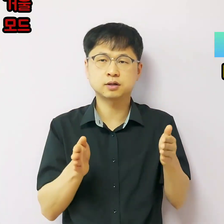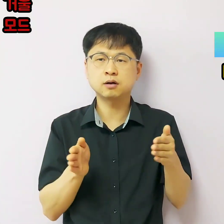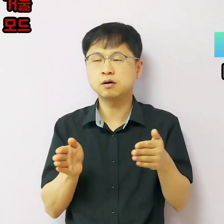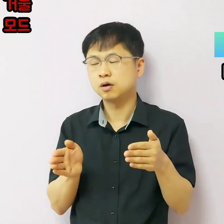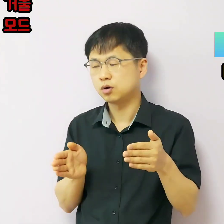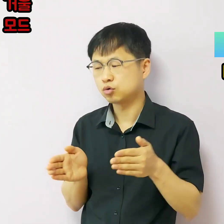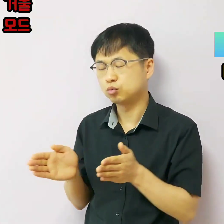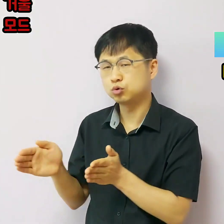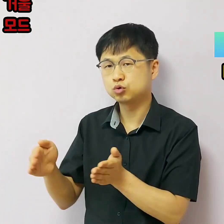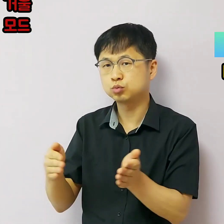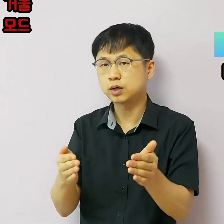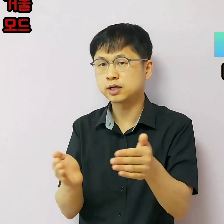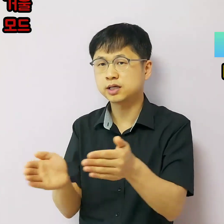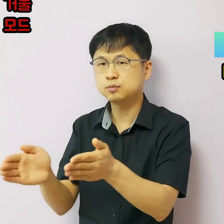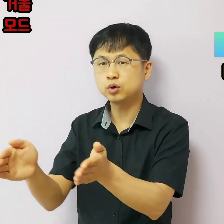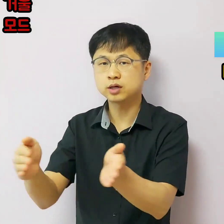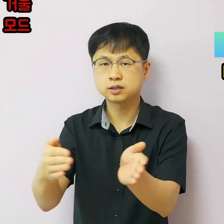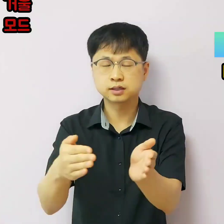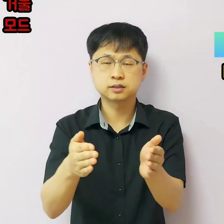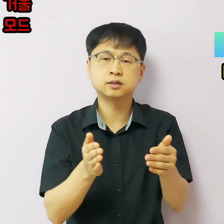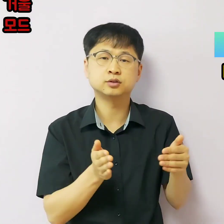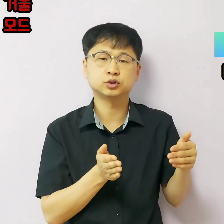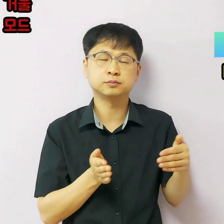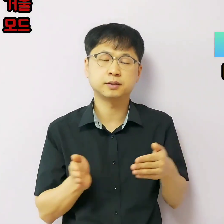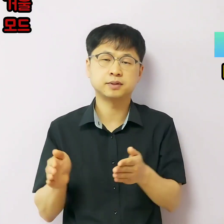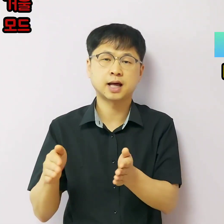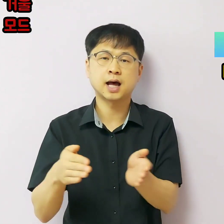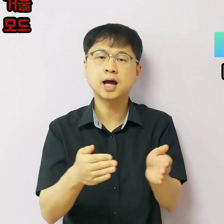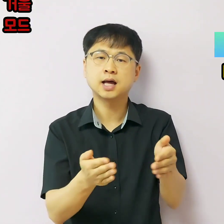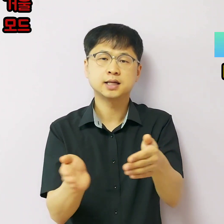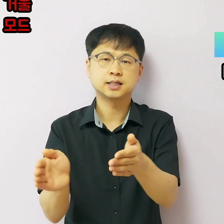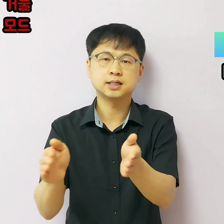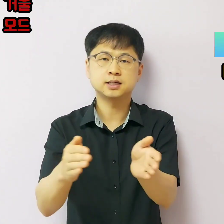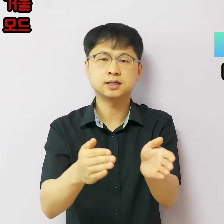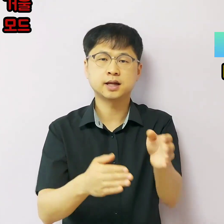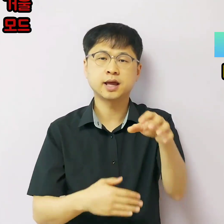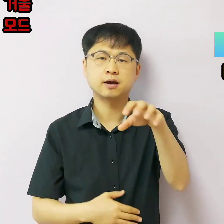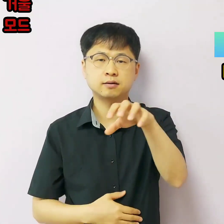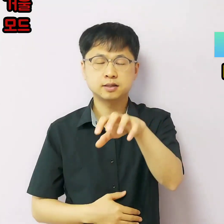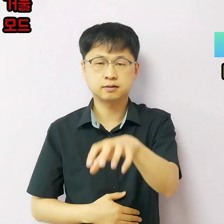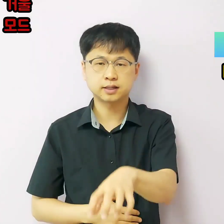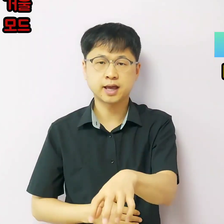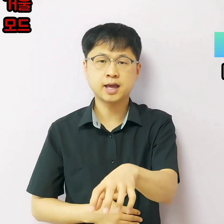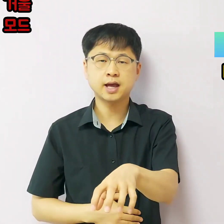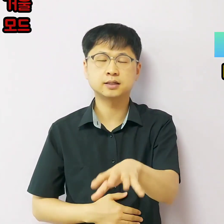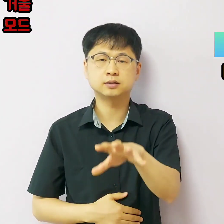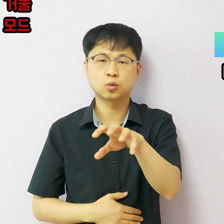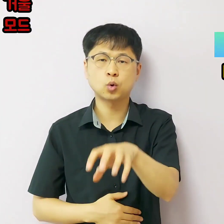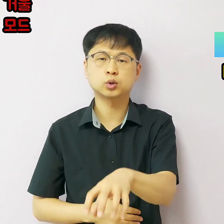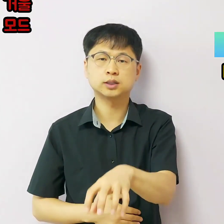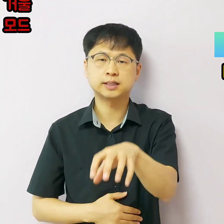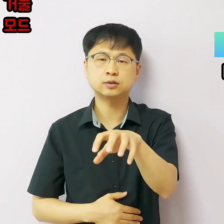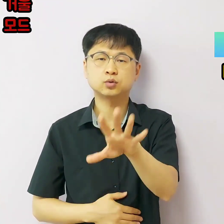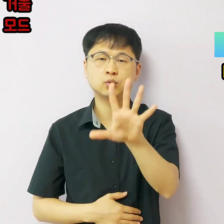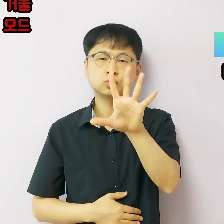세워서 구불구불한 길 모양을 그려주시면 됩니다. 길에 어디에 하는 곳 장소